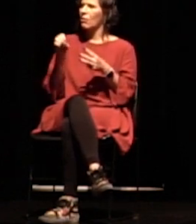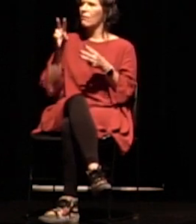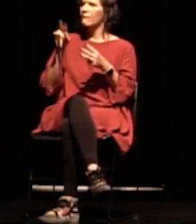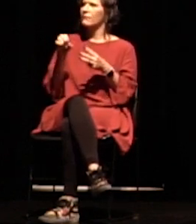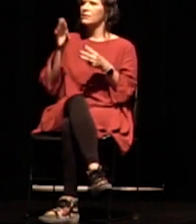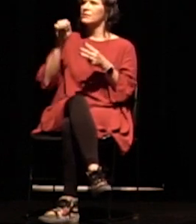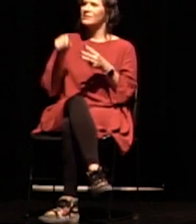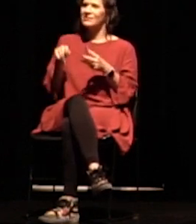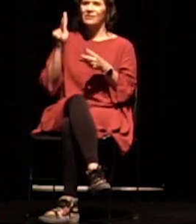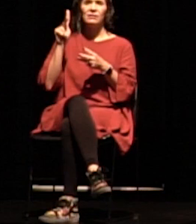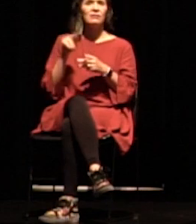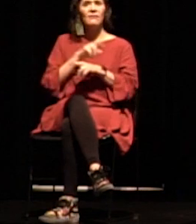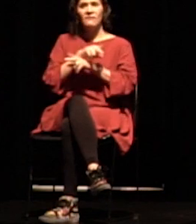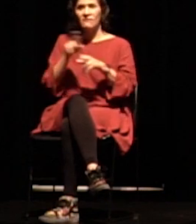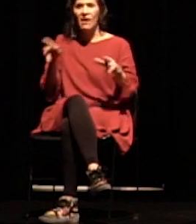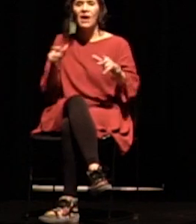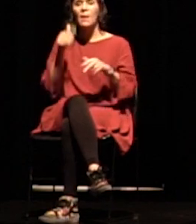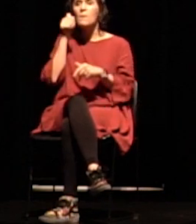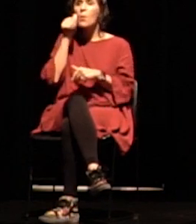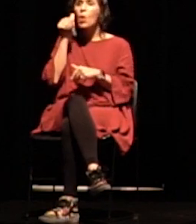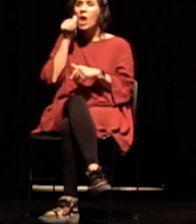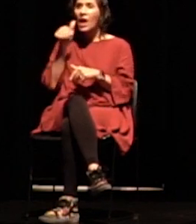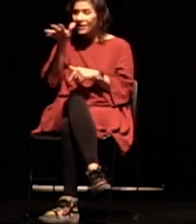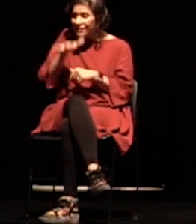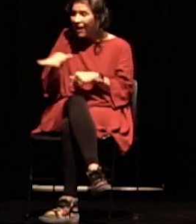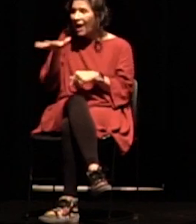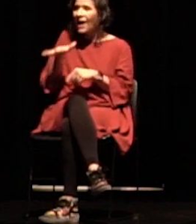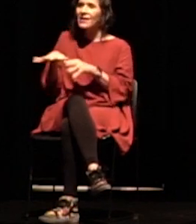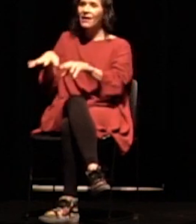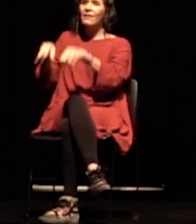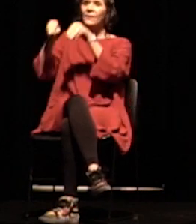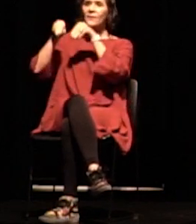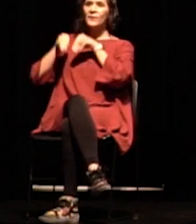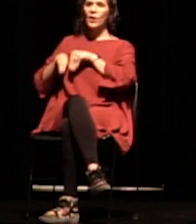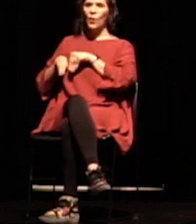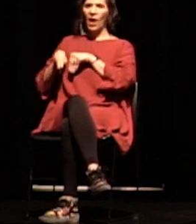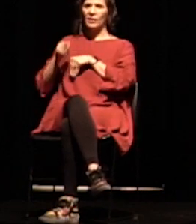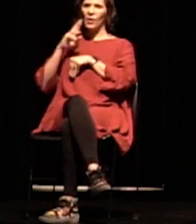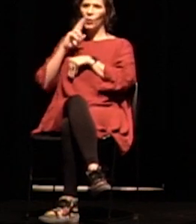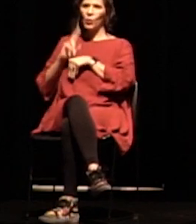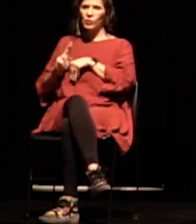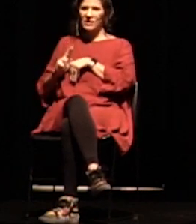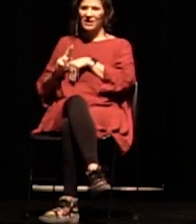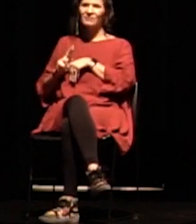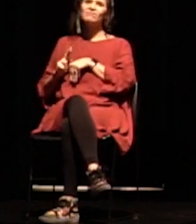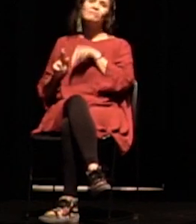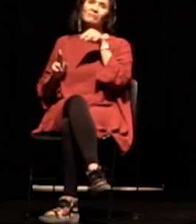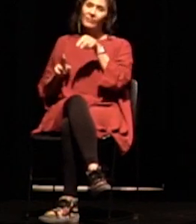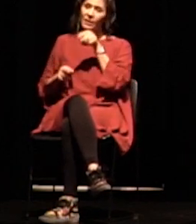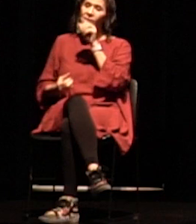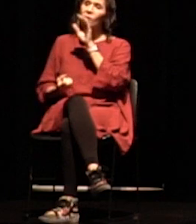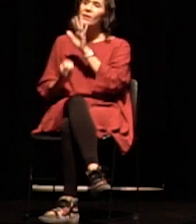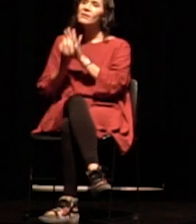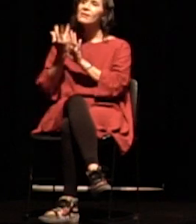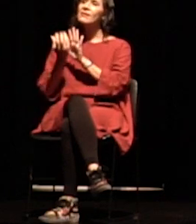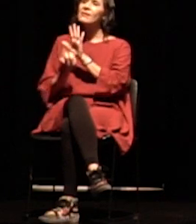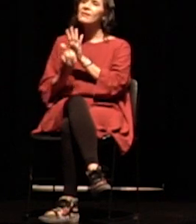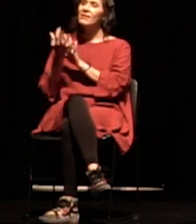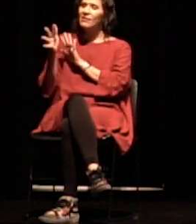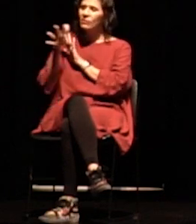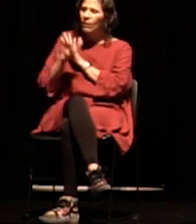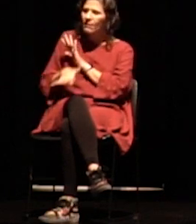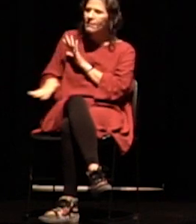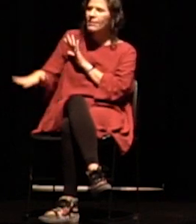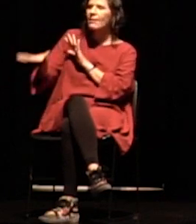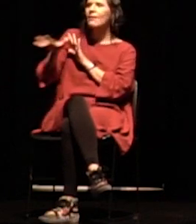as mulheres todas da vanguarda russa, né? E que foram criando esses ambientes, né,